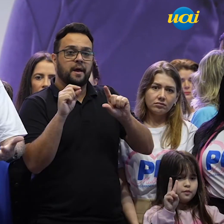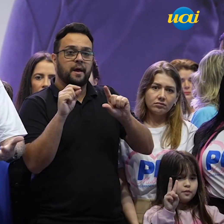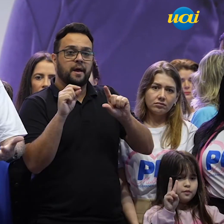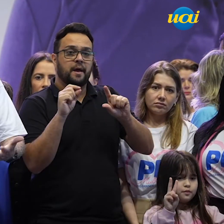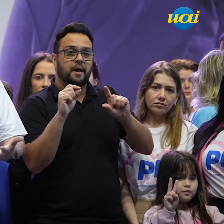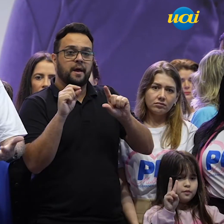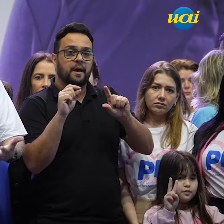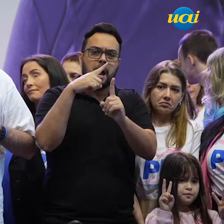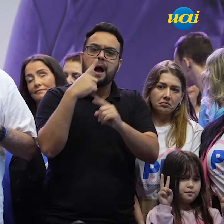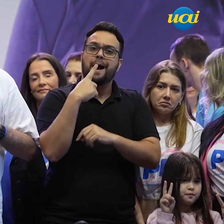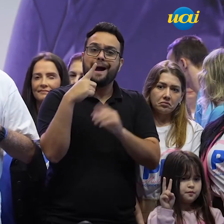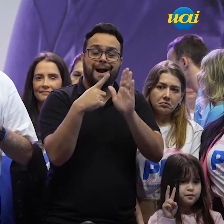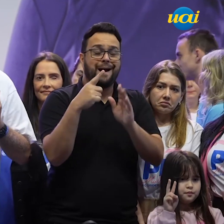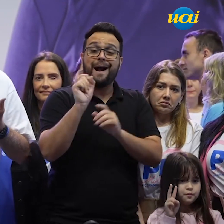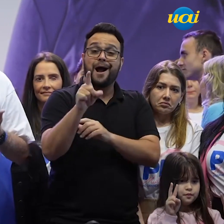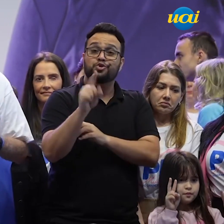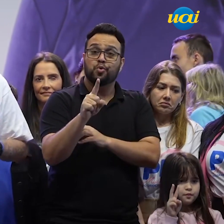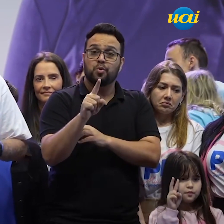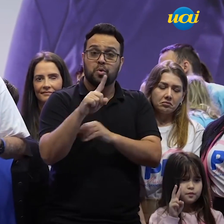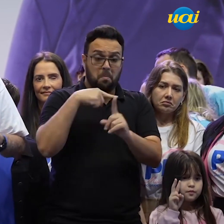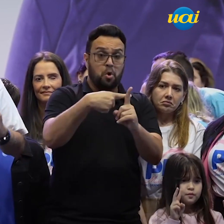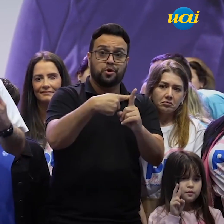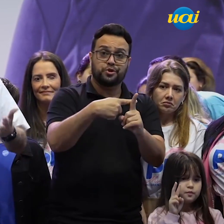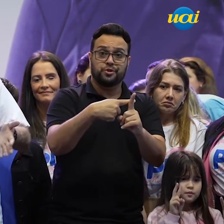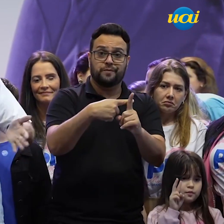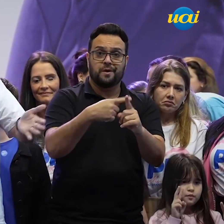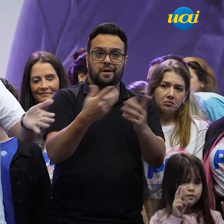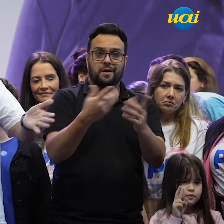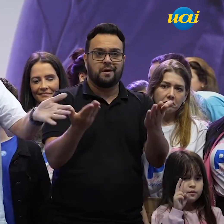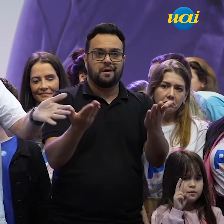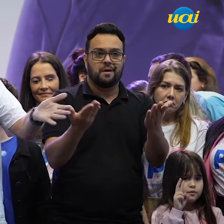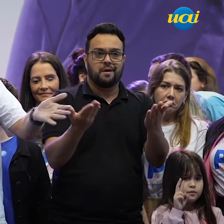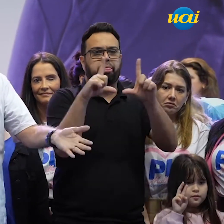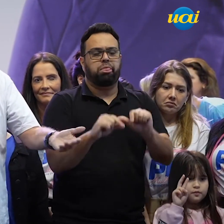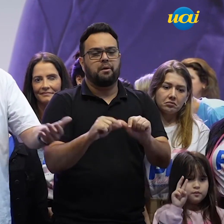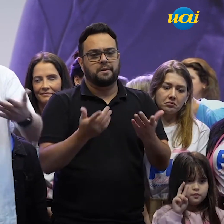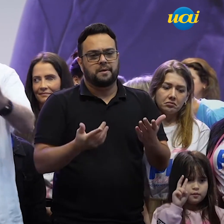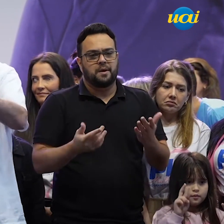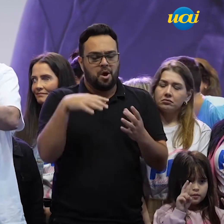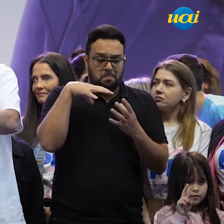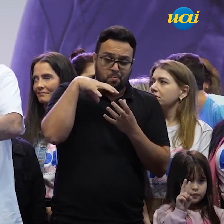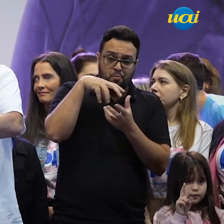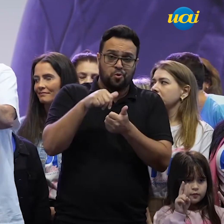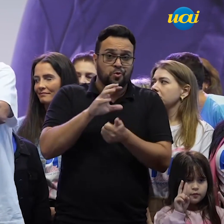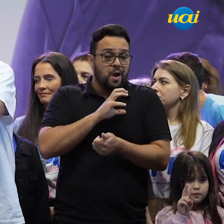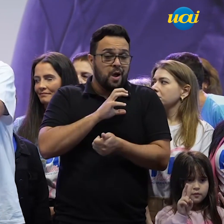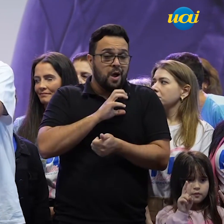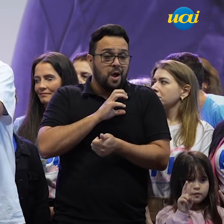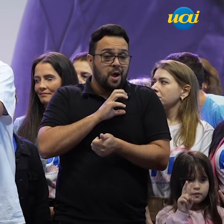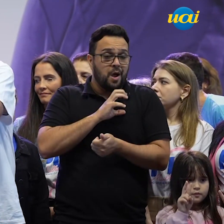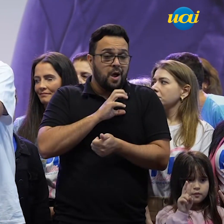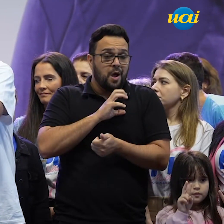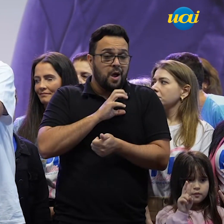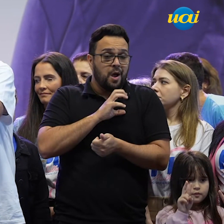apaixonado por nós. Ou está começando a deixar essa paixão para trás, porque tem um partido, tem uma